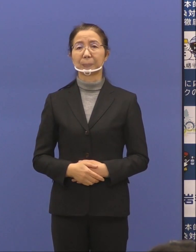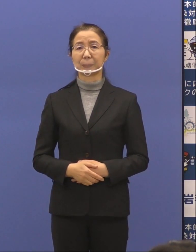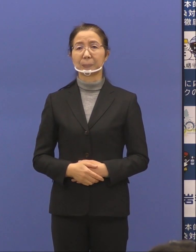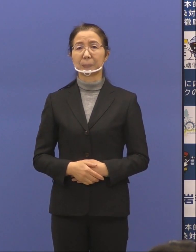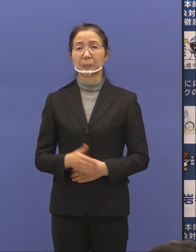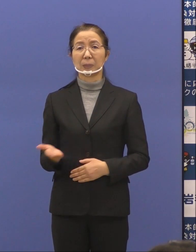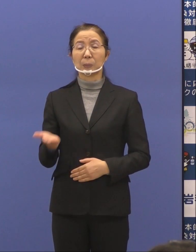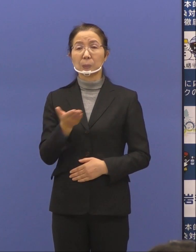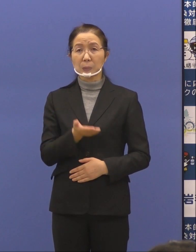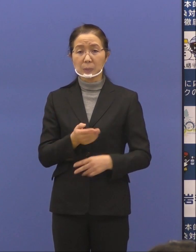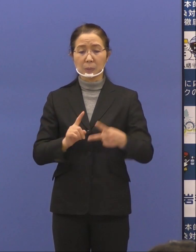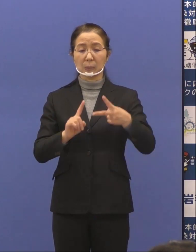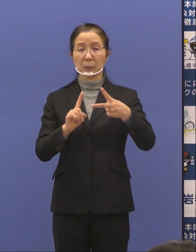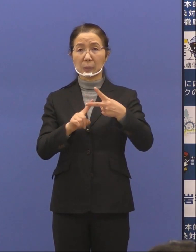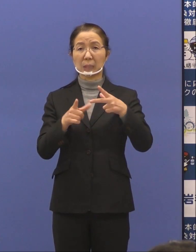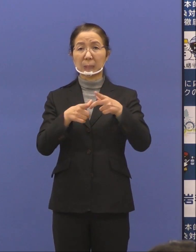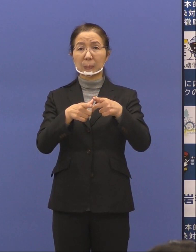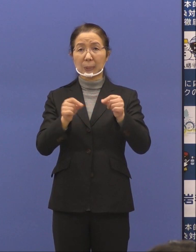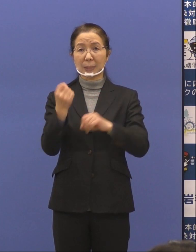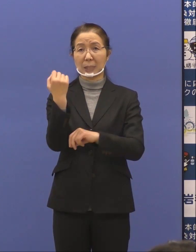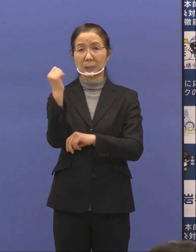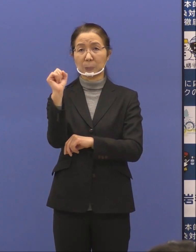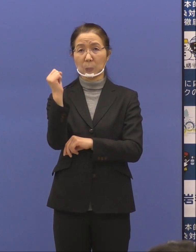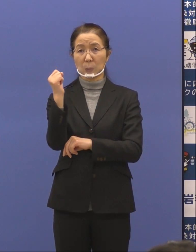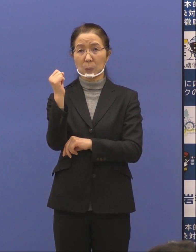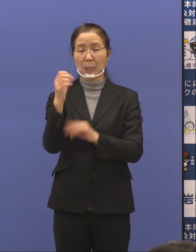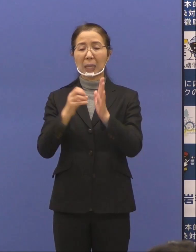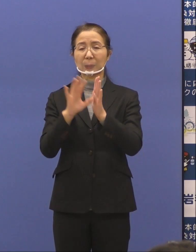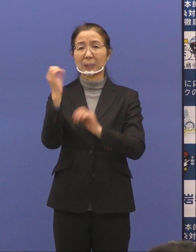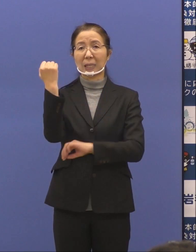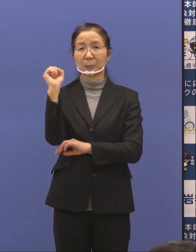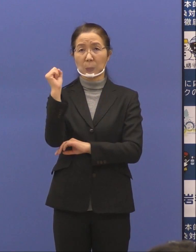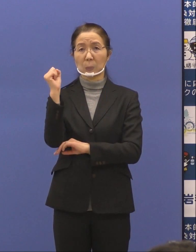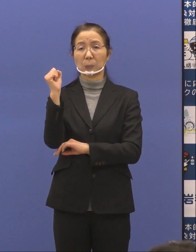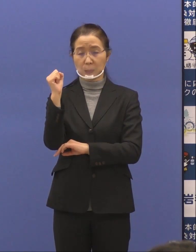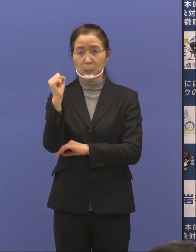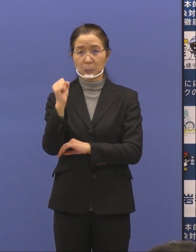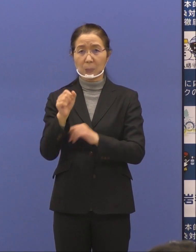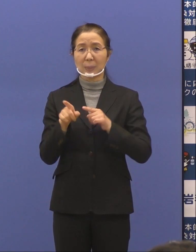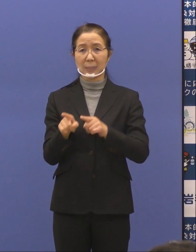続きまして同じ岩手日報社の加藤記者お願いします。